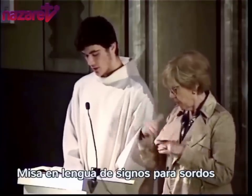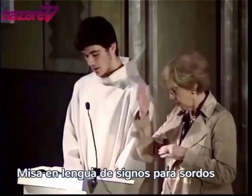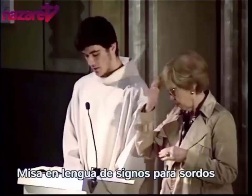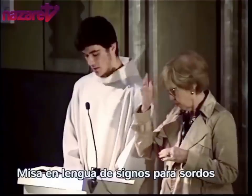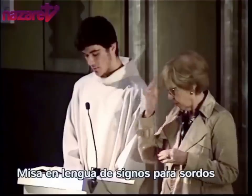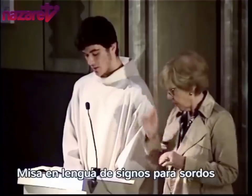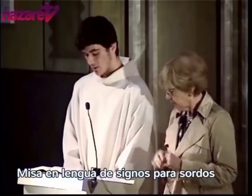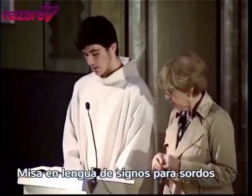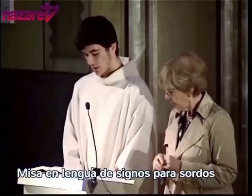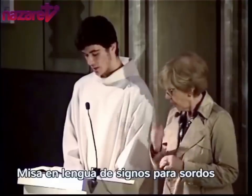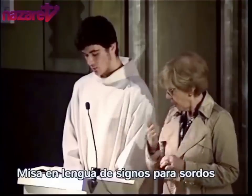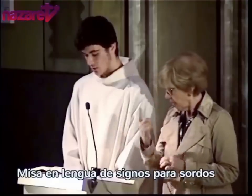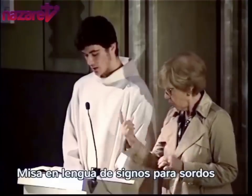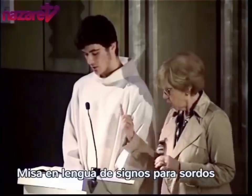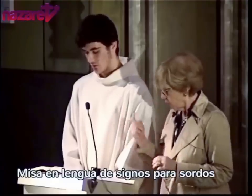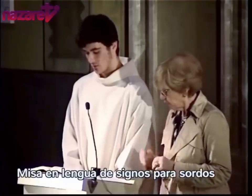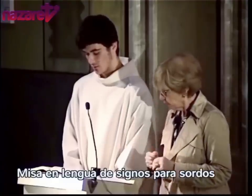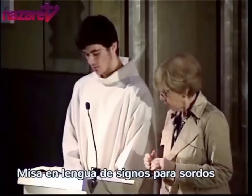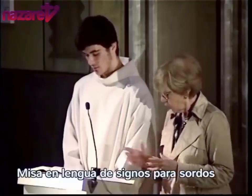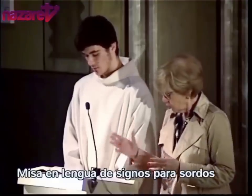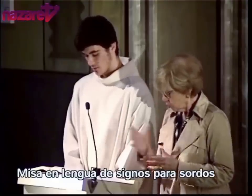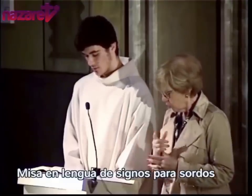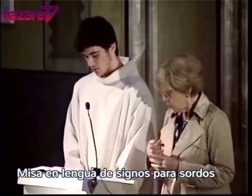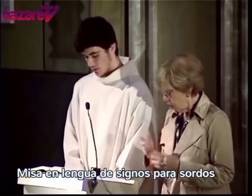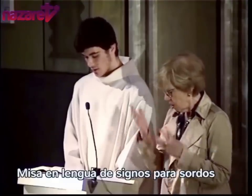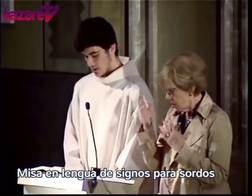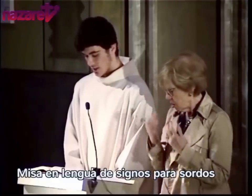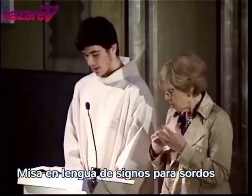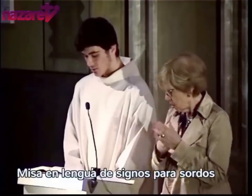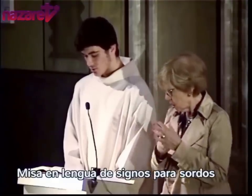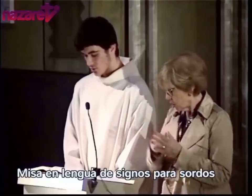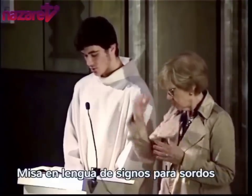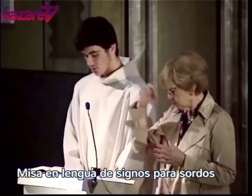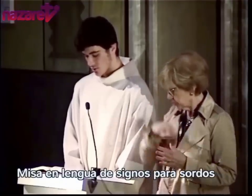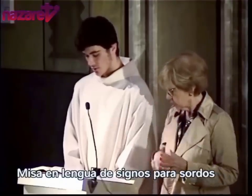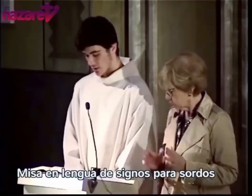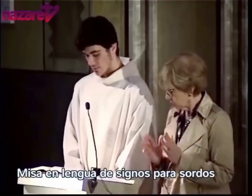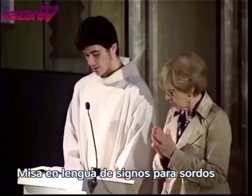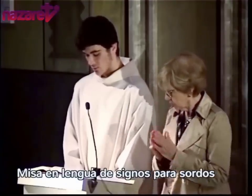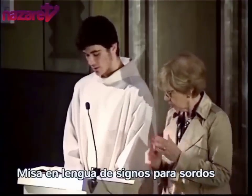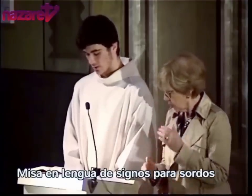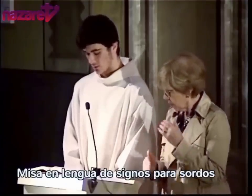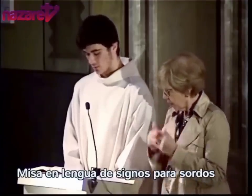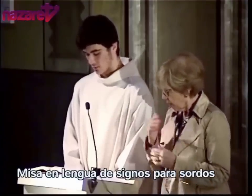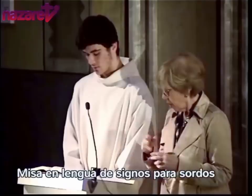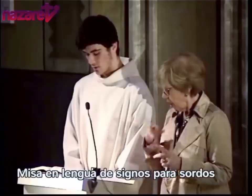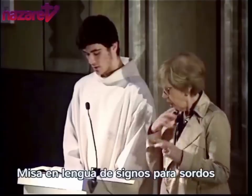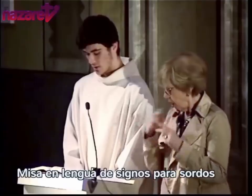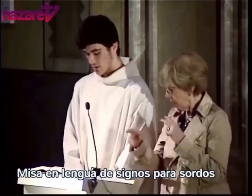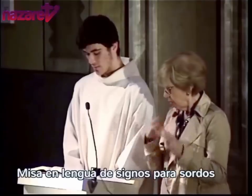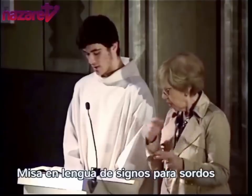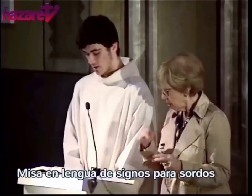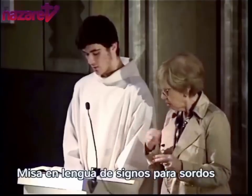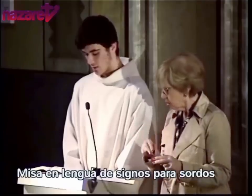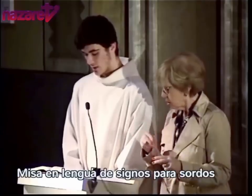posándose encima de cada uno de ellos. Se llenaron todos de Espíritu Santo